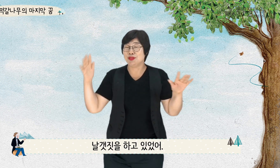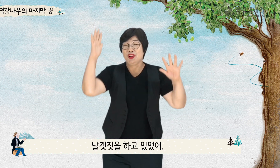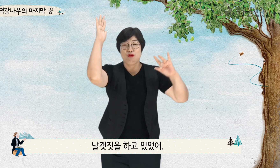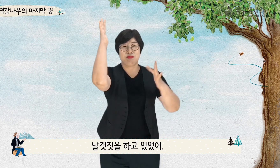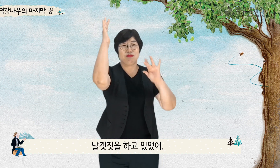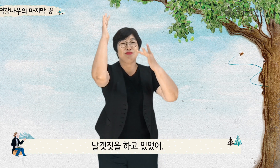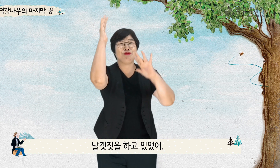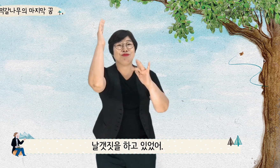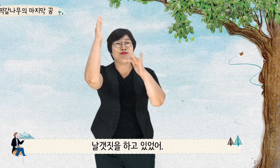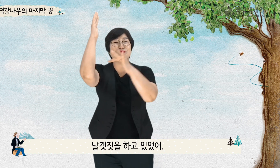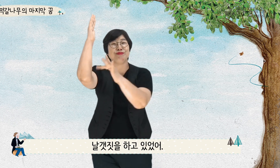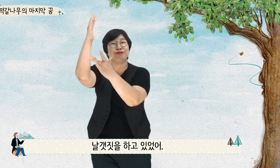날개짓을 하고 있었어.